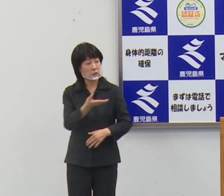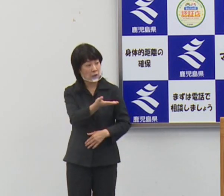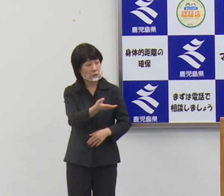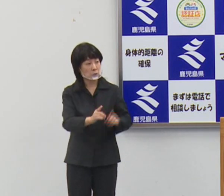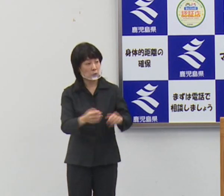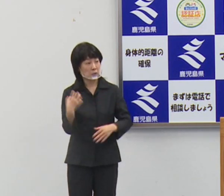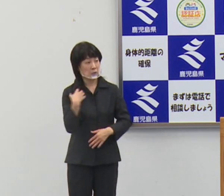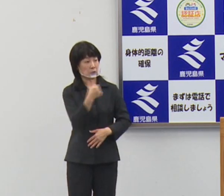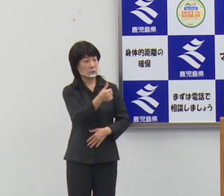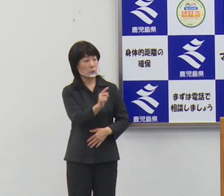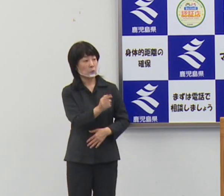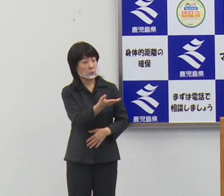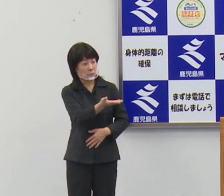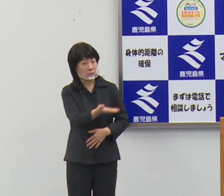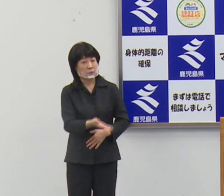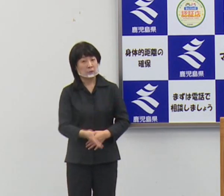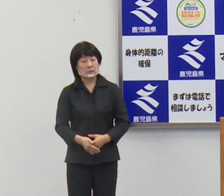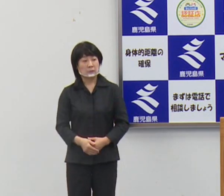ったんだっけ。